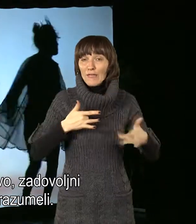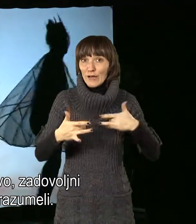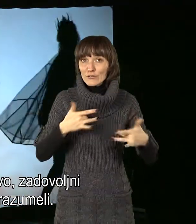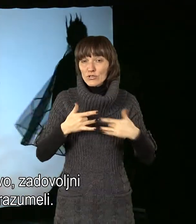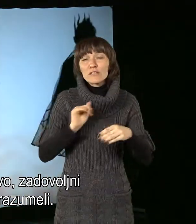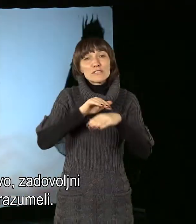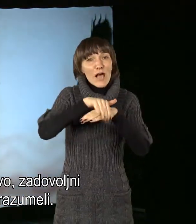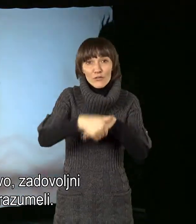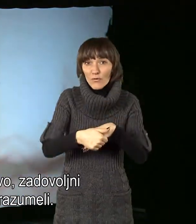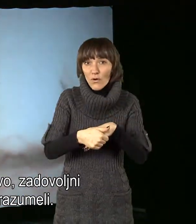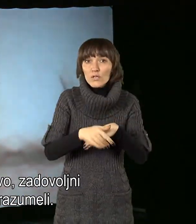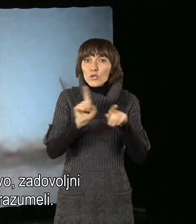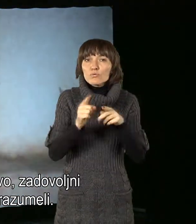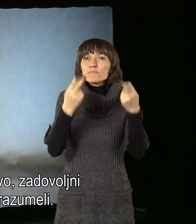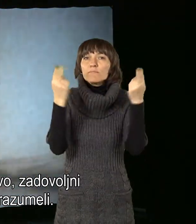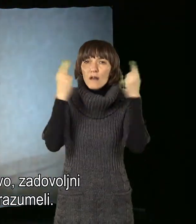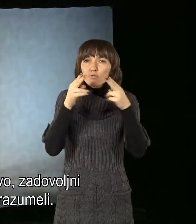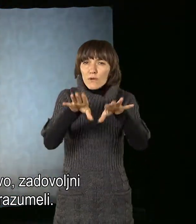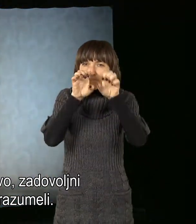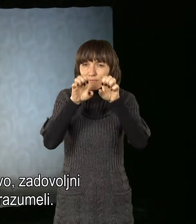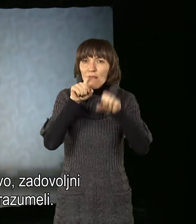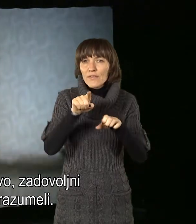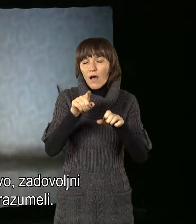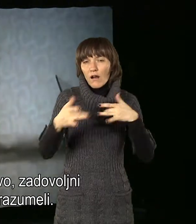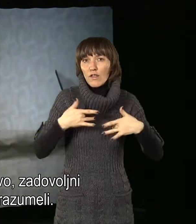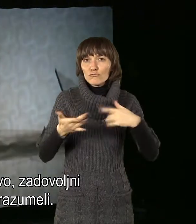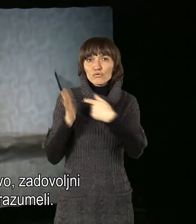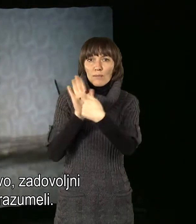in zadovoljni in so jo razumeli.